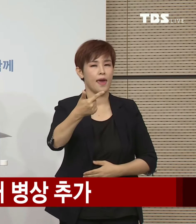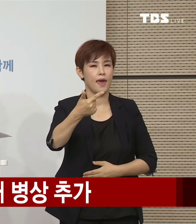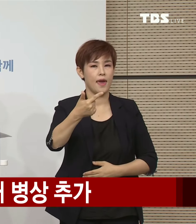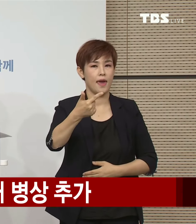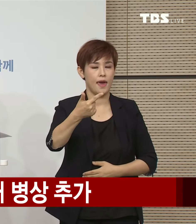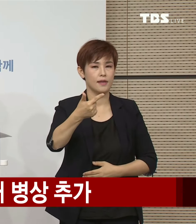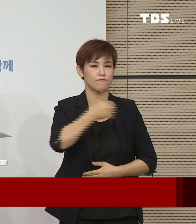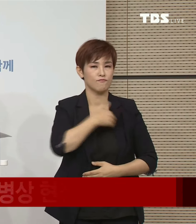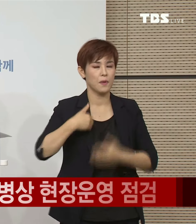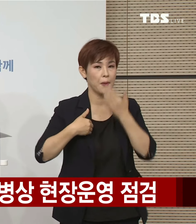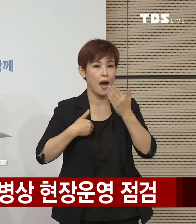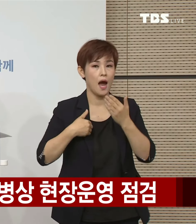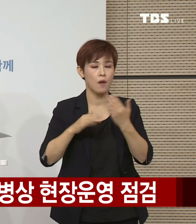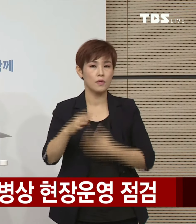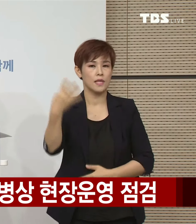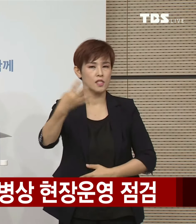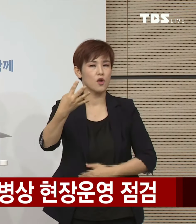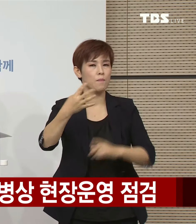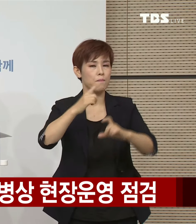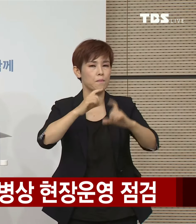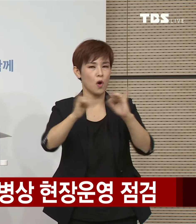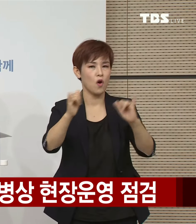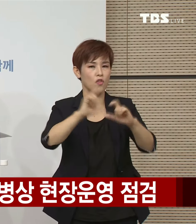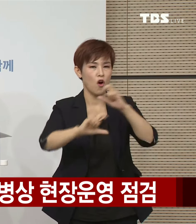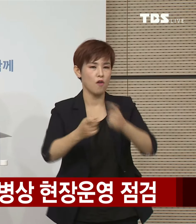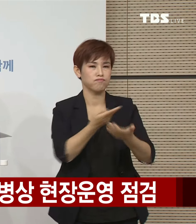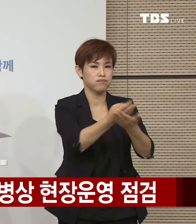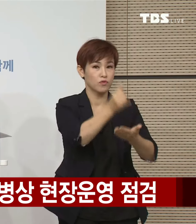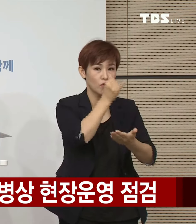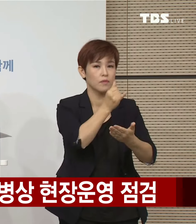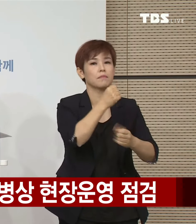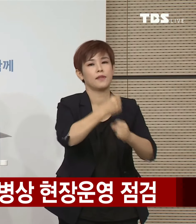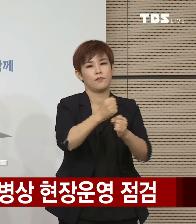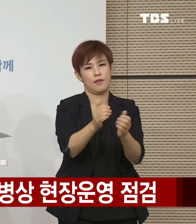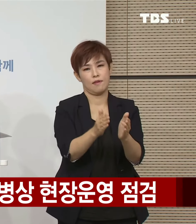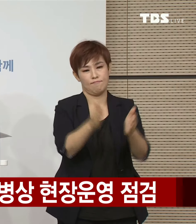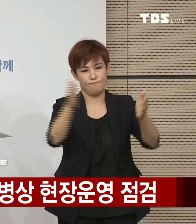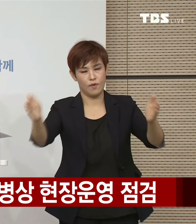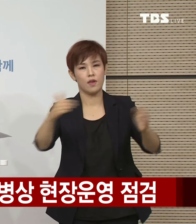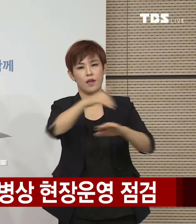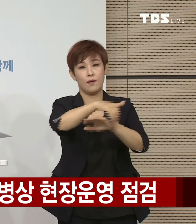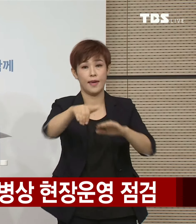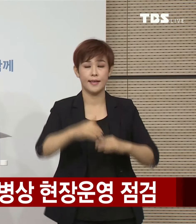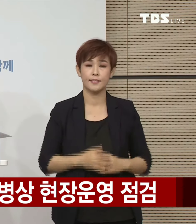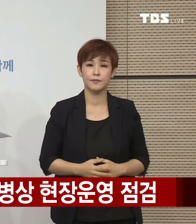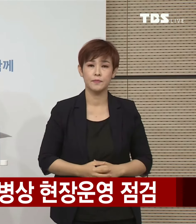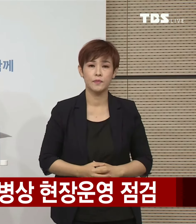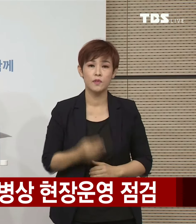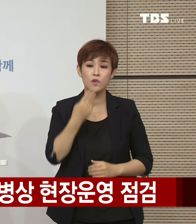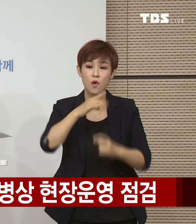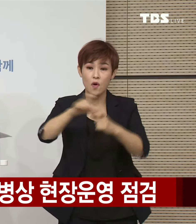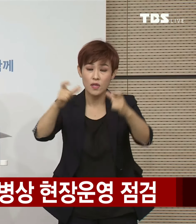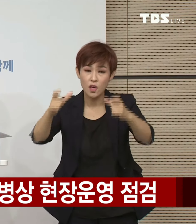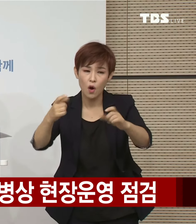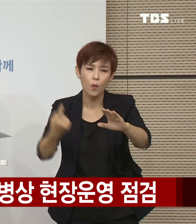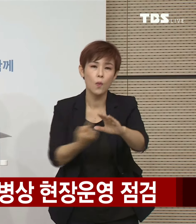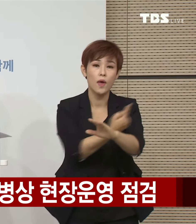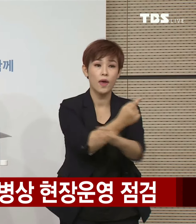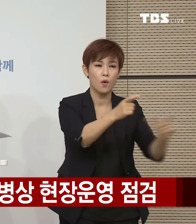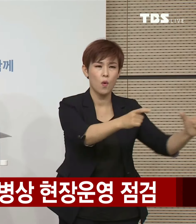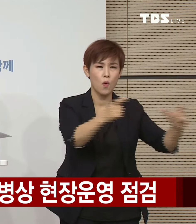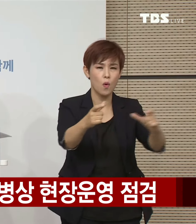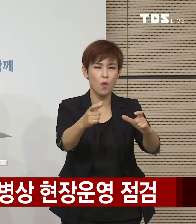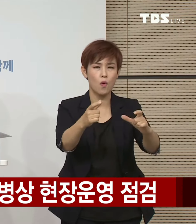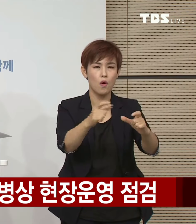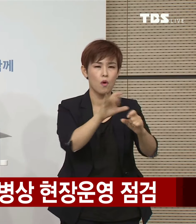이후 4,000명 규모로 지속 확대를 추진할 예정입니다. 또한 수도권 이외 지역의 대규모